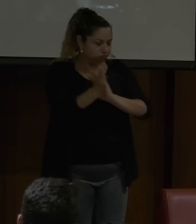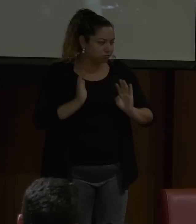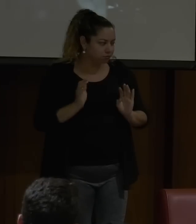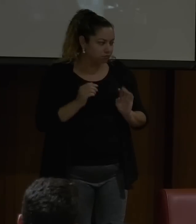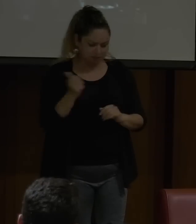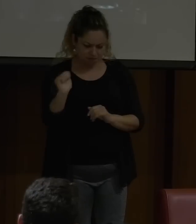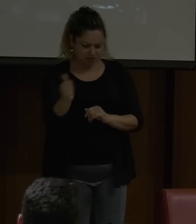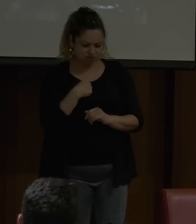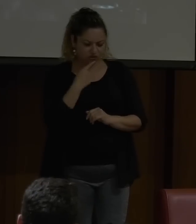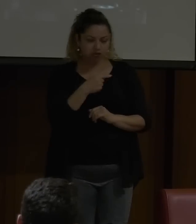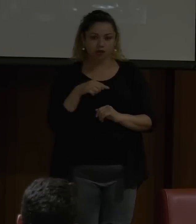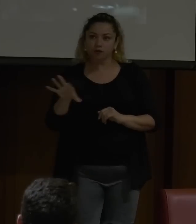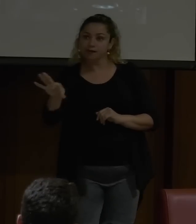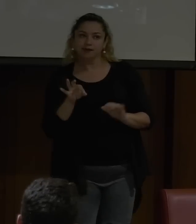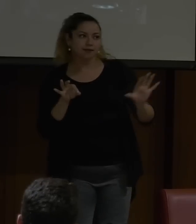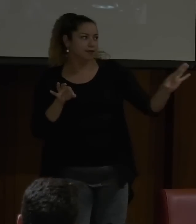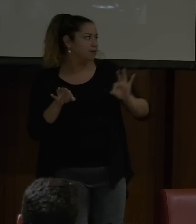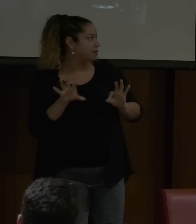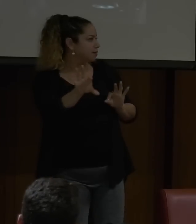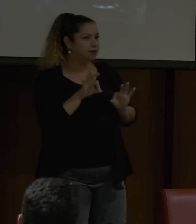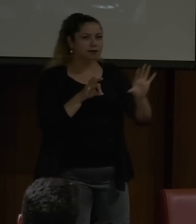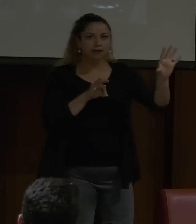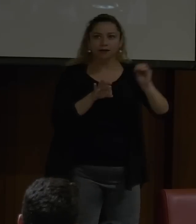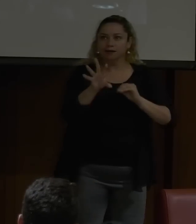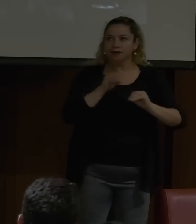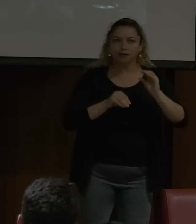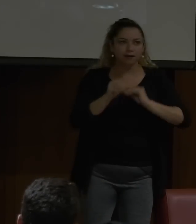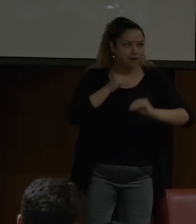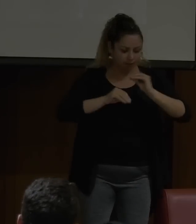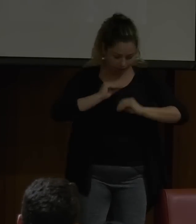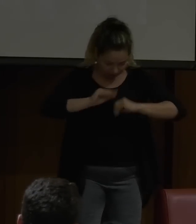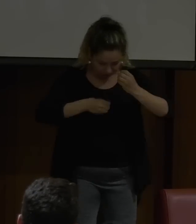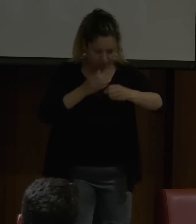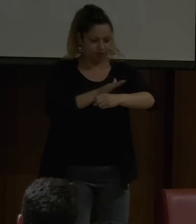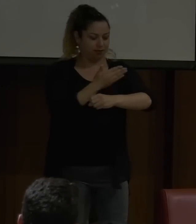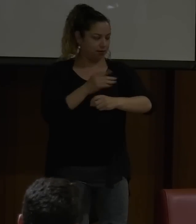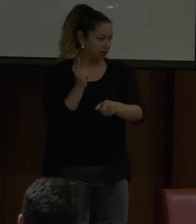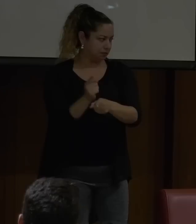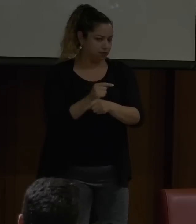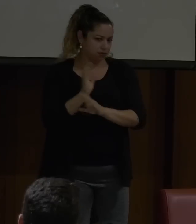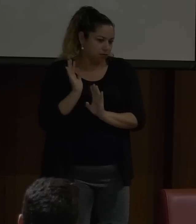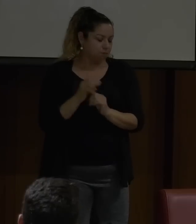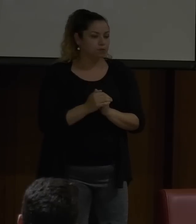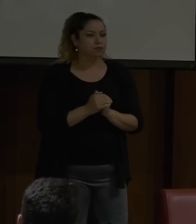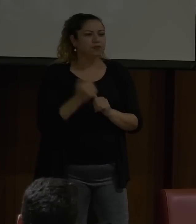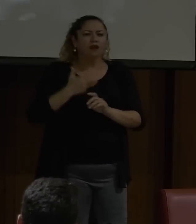enriquecida de todos los hombres que él encontró en su camino. Y como en esa época las obras,